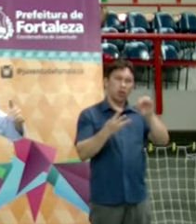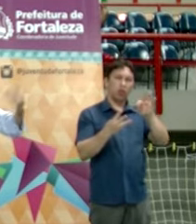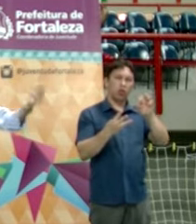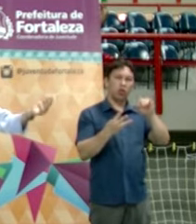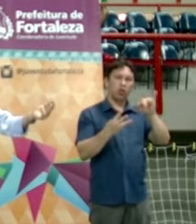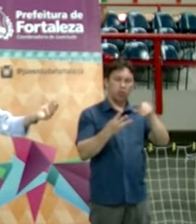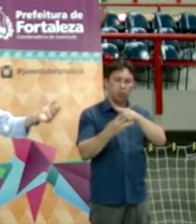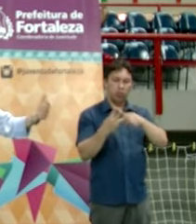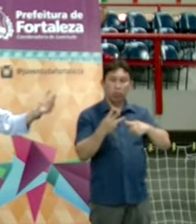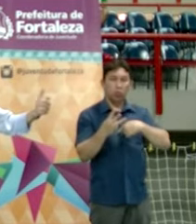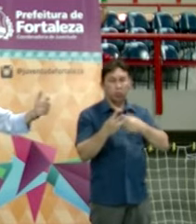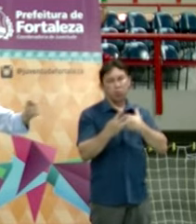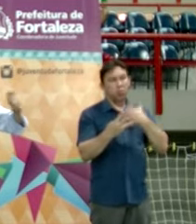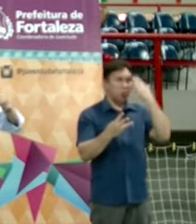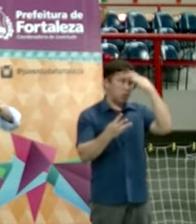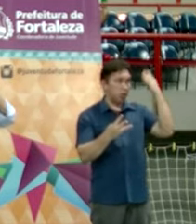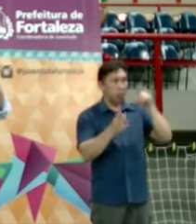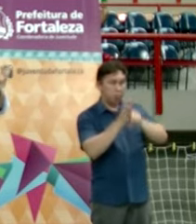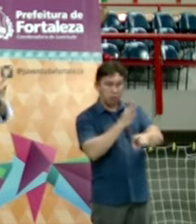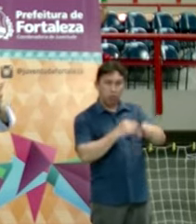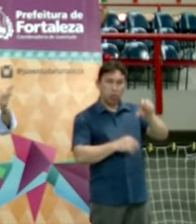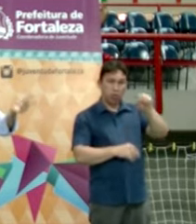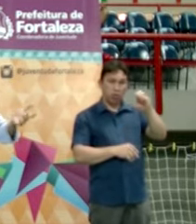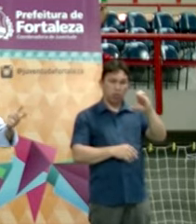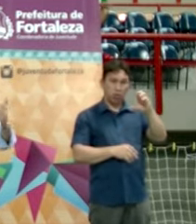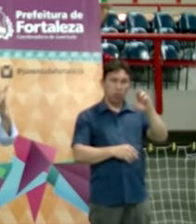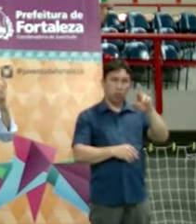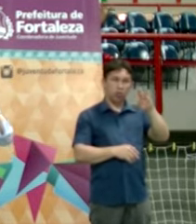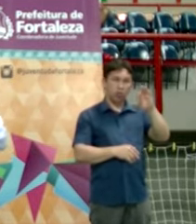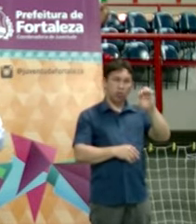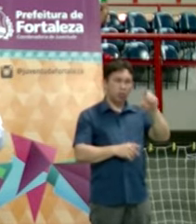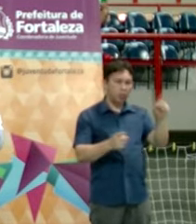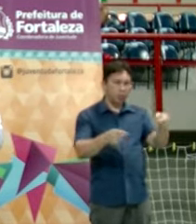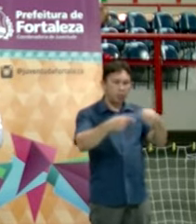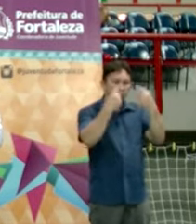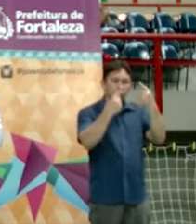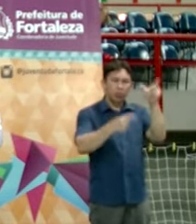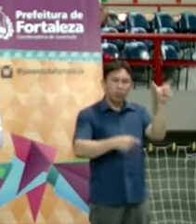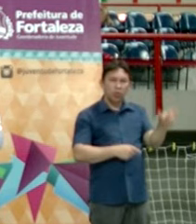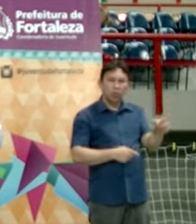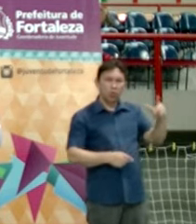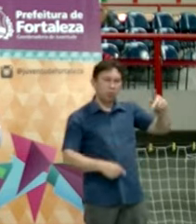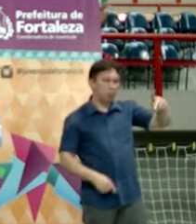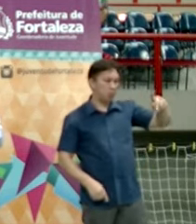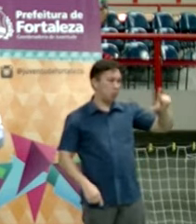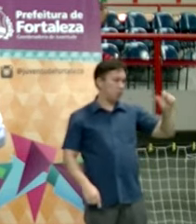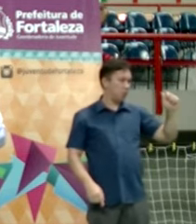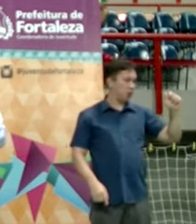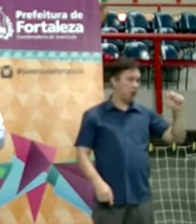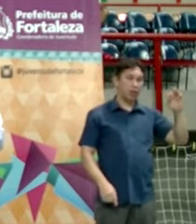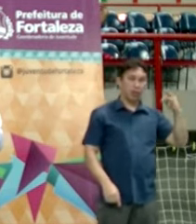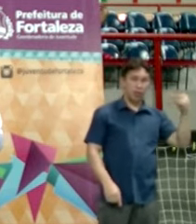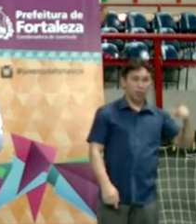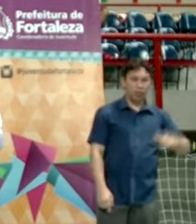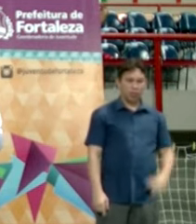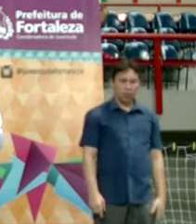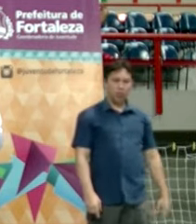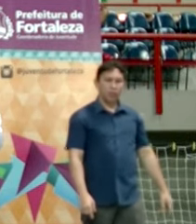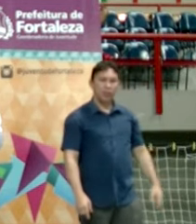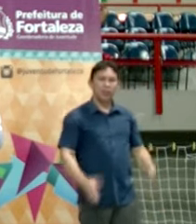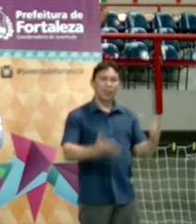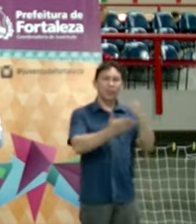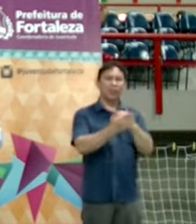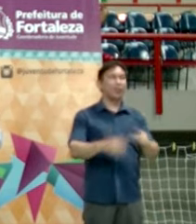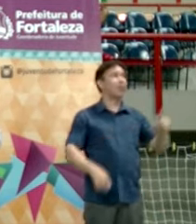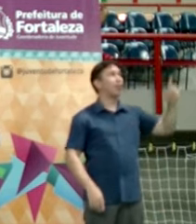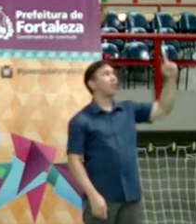pô, graças a Deus, quando caiu lá na prova do Enem, a questão que caiu foi exatamente sobre Platão, né? Tinha lá um quadro, que era o Platão apontando assim